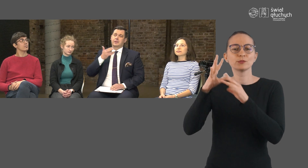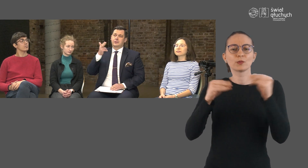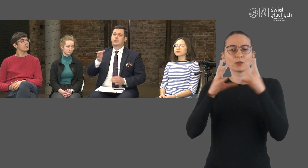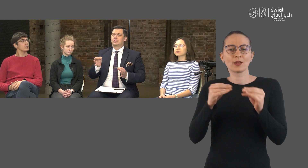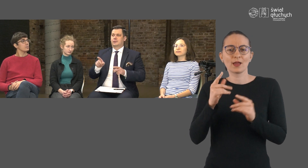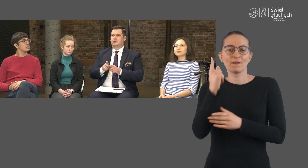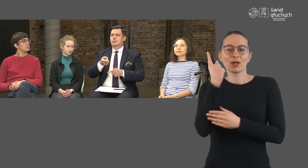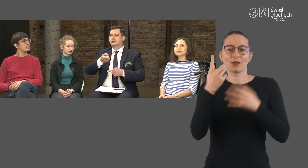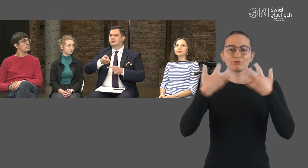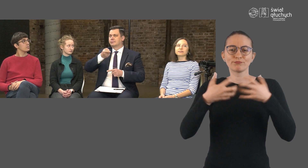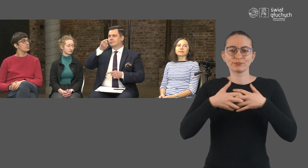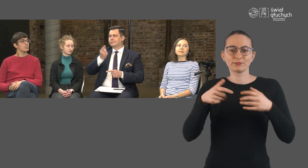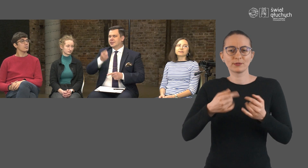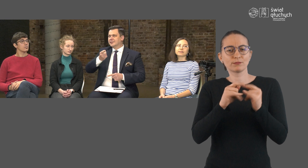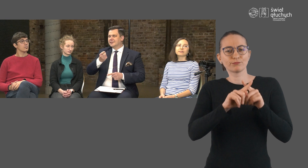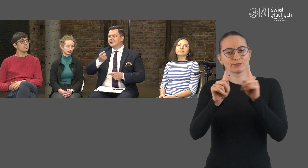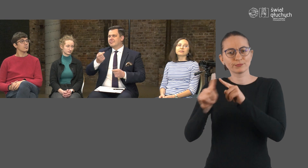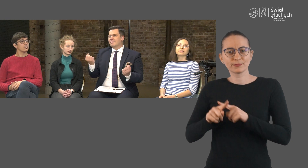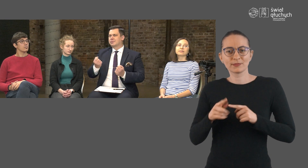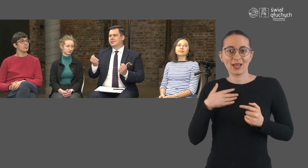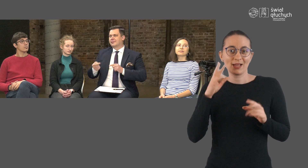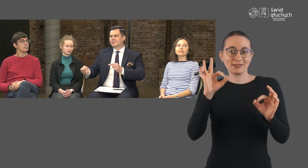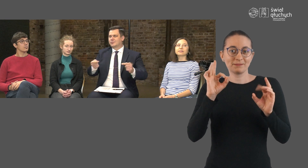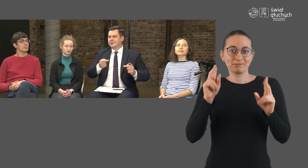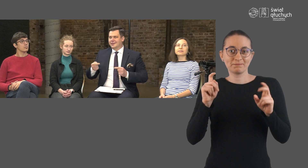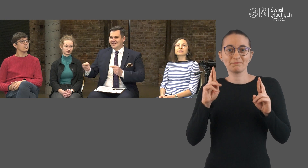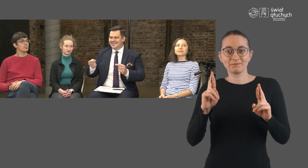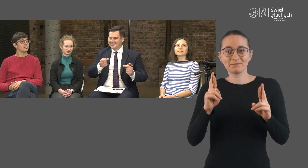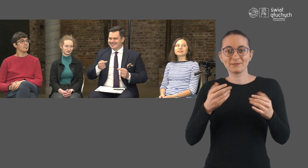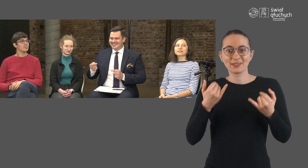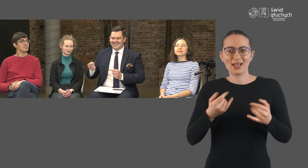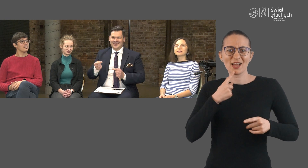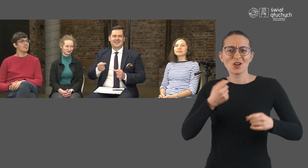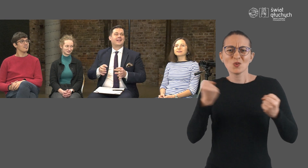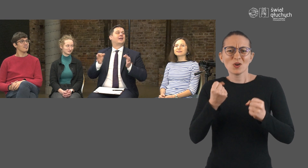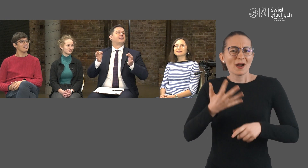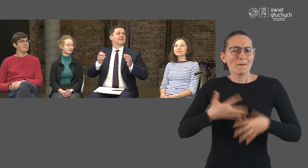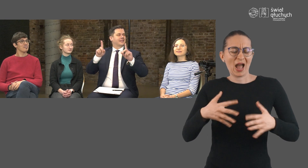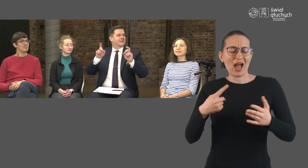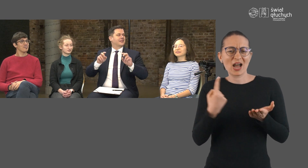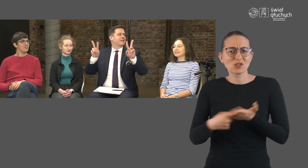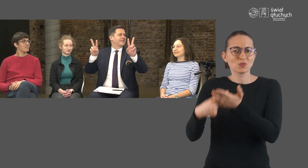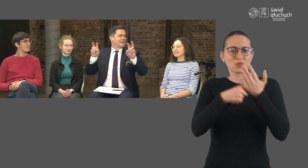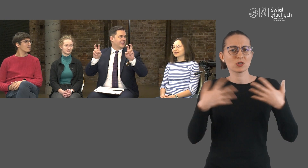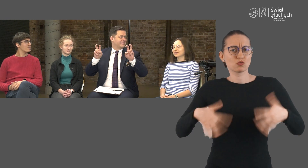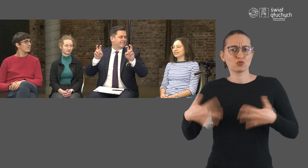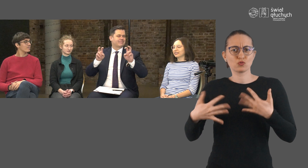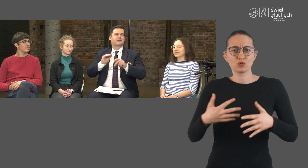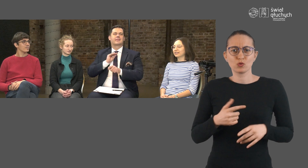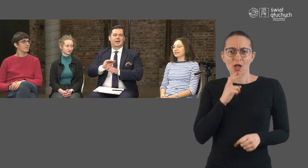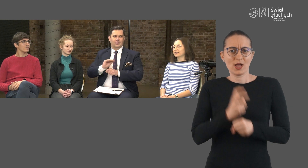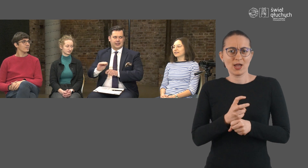sprzętu. Mam nadzieję, że dzisiaj będzie żelazna dyskusja, mocna dyskusja.